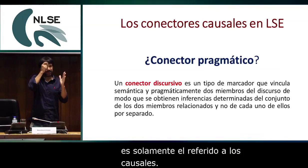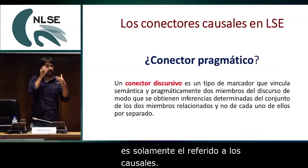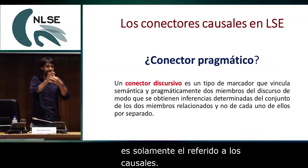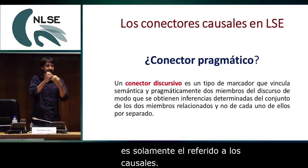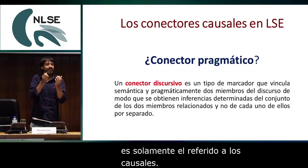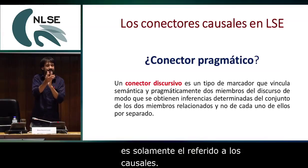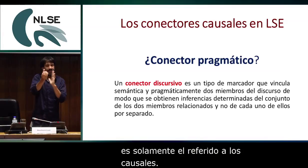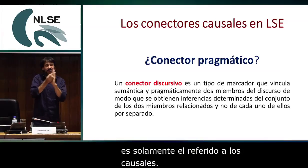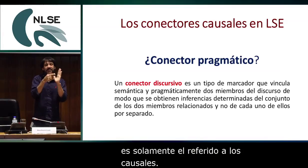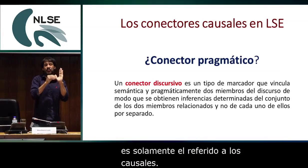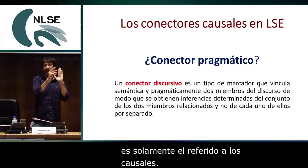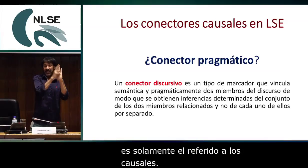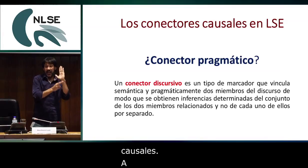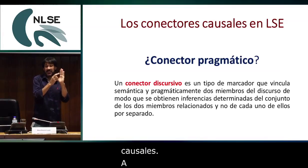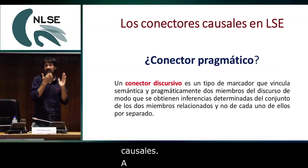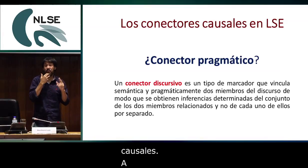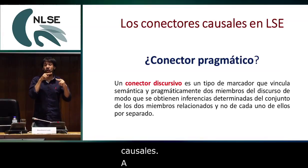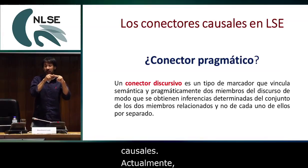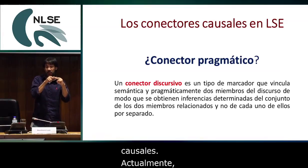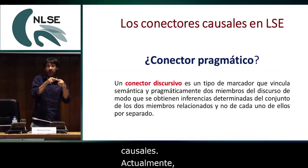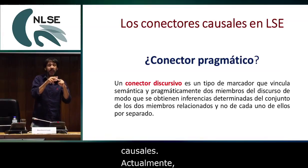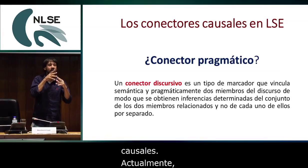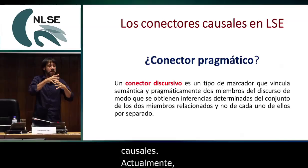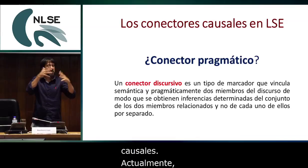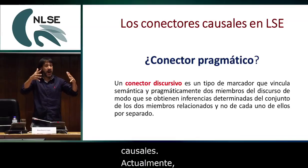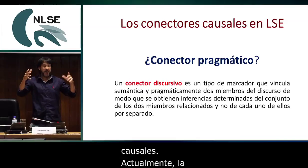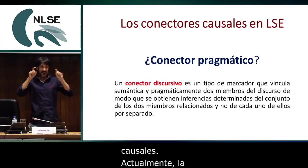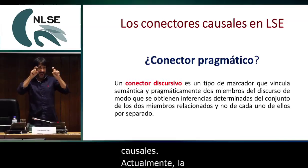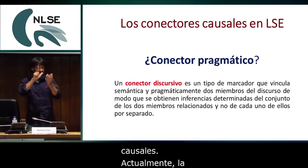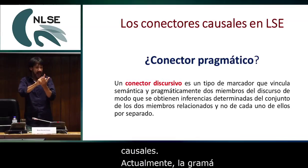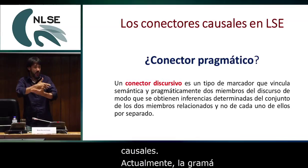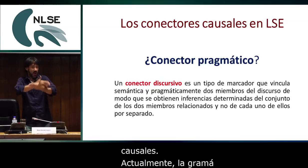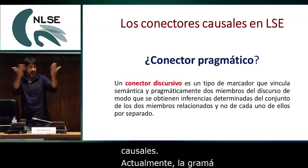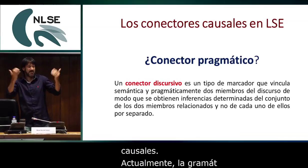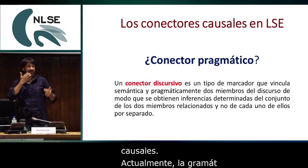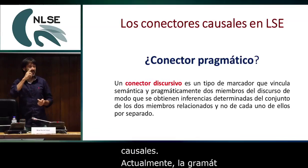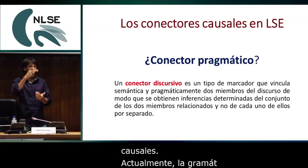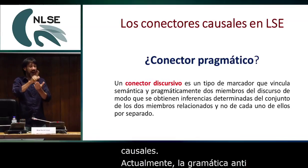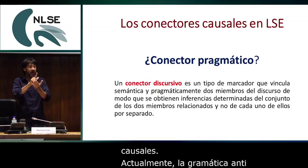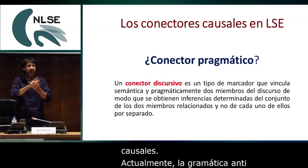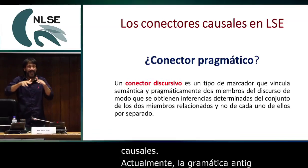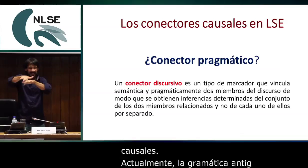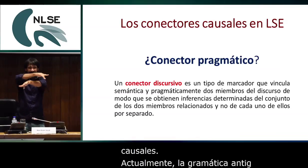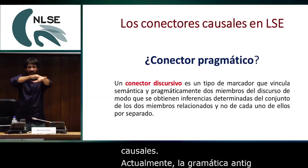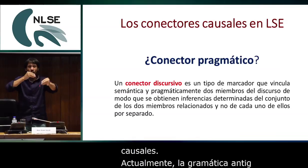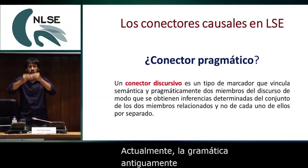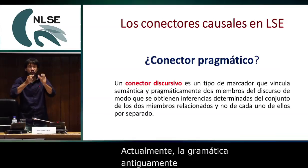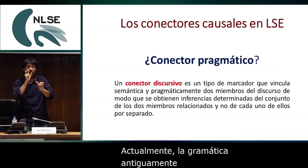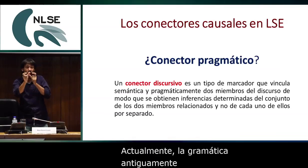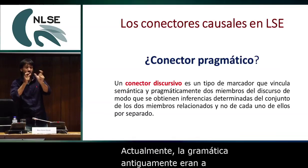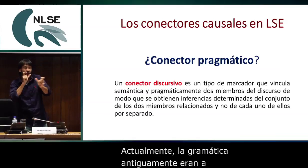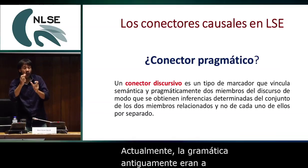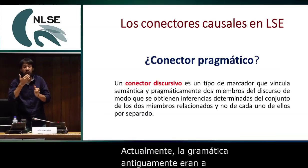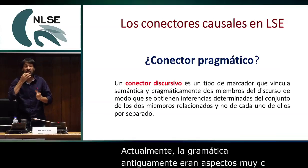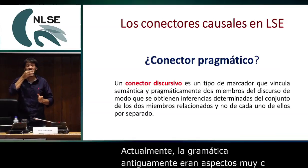Actualmente, la gramática antiguamente se centraba más eran aspectos muy concretos y ahora cada vez son más en